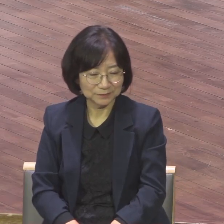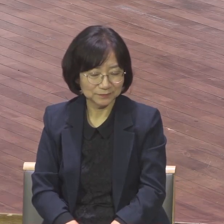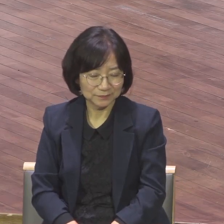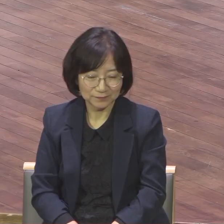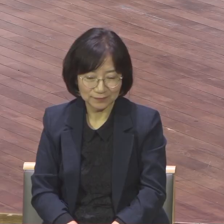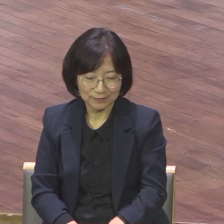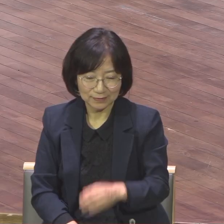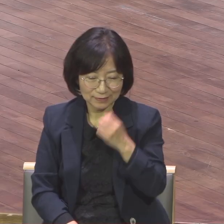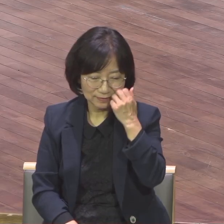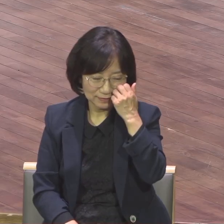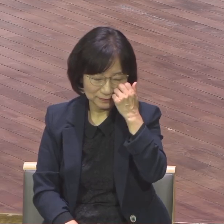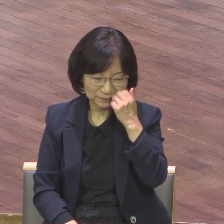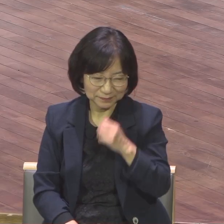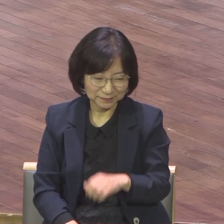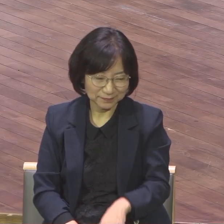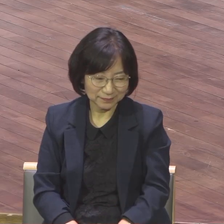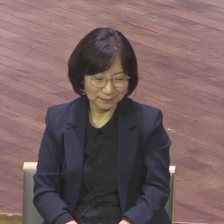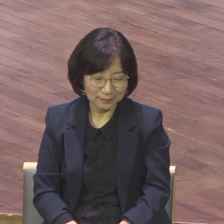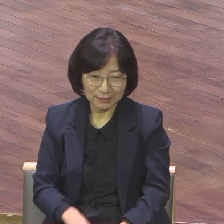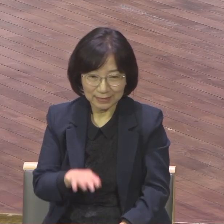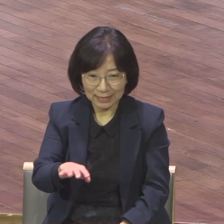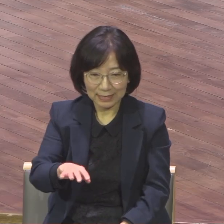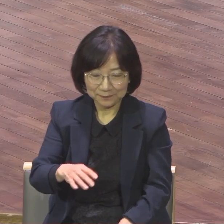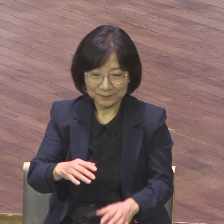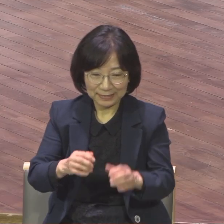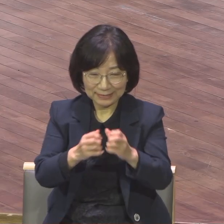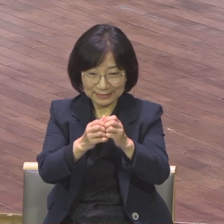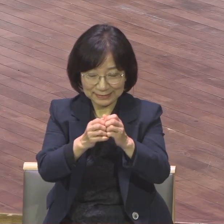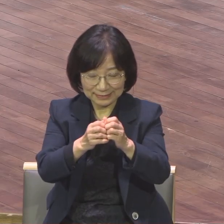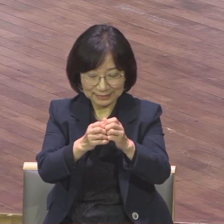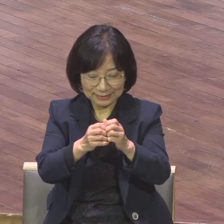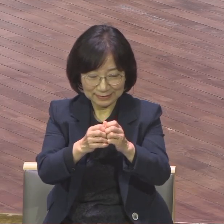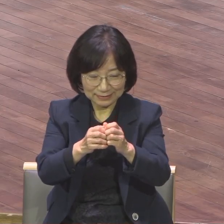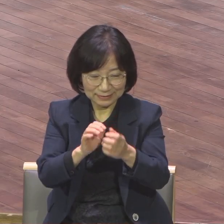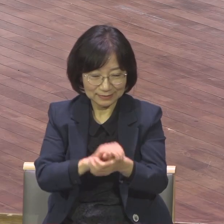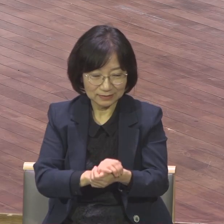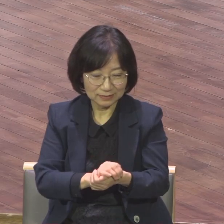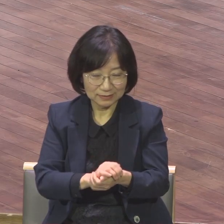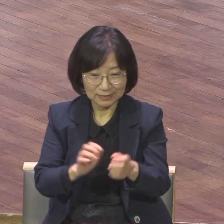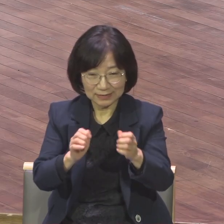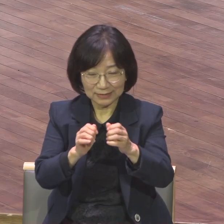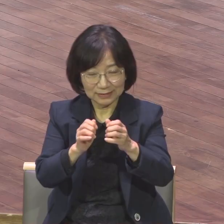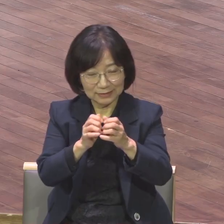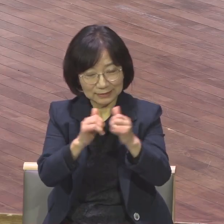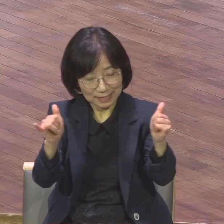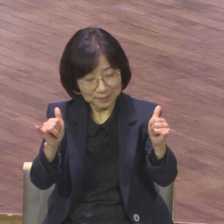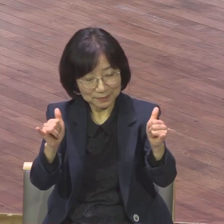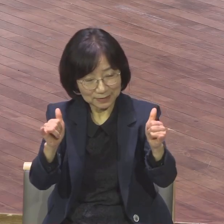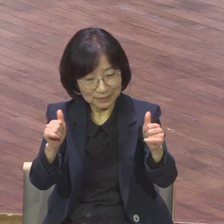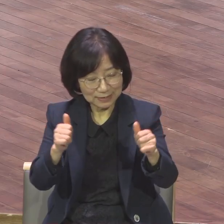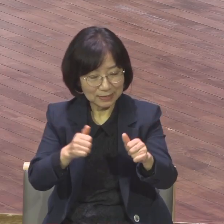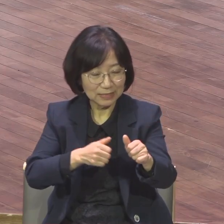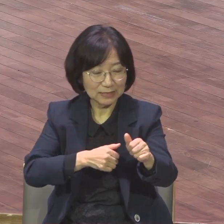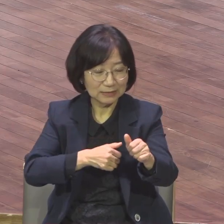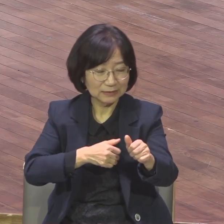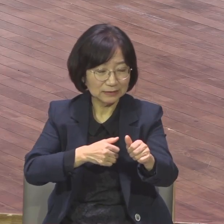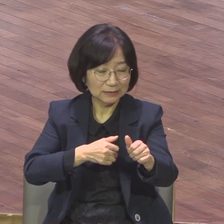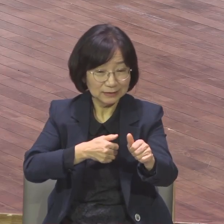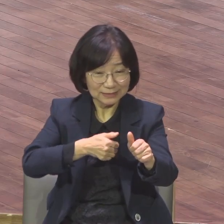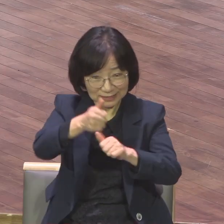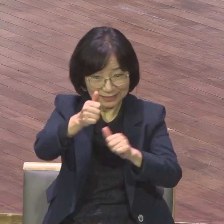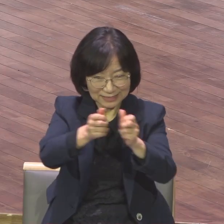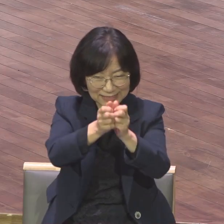인생의 성자는 구름 위에 태양을 보고 인생의 패자는 구름 속의 비를 본다, 그런 말이